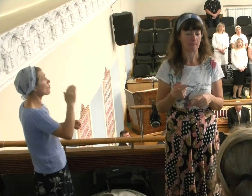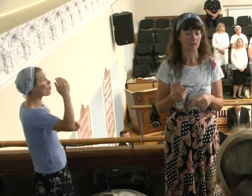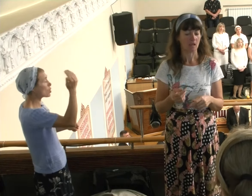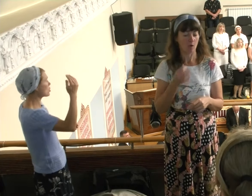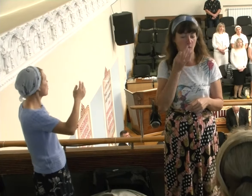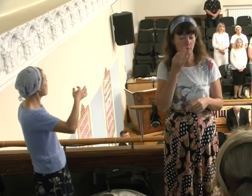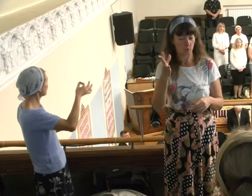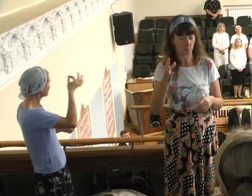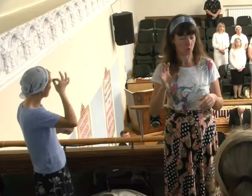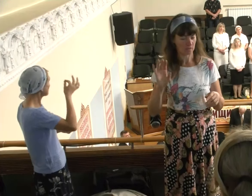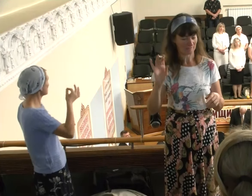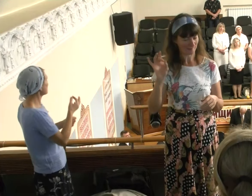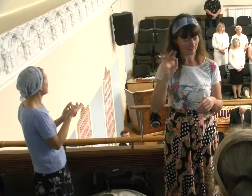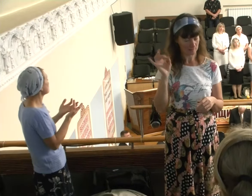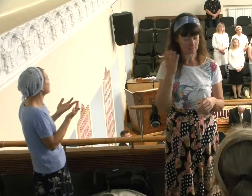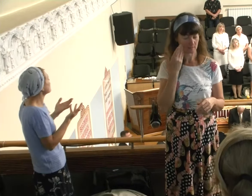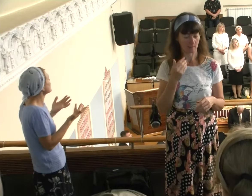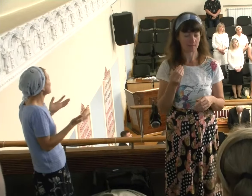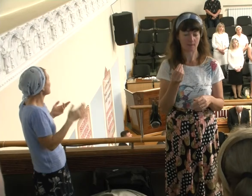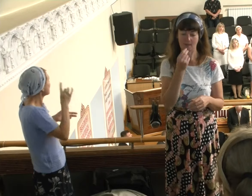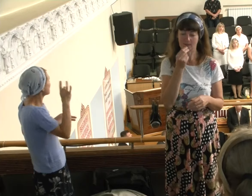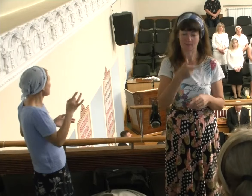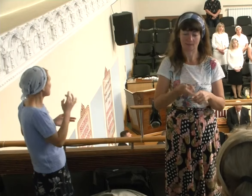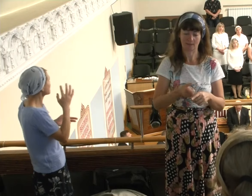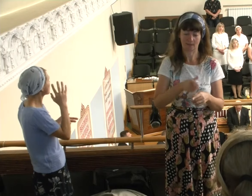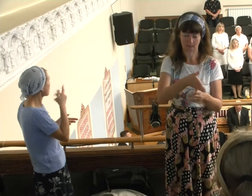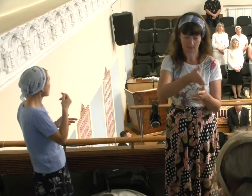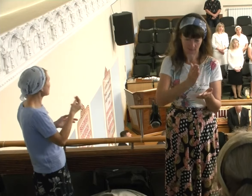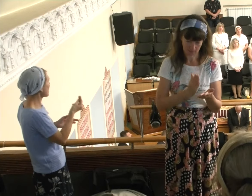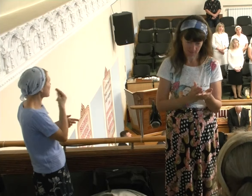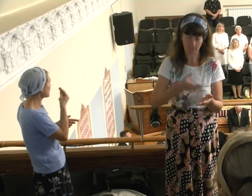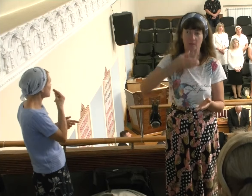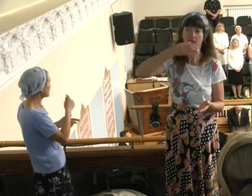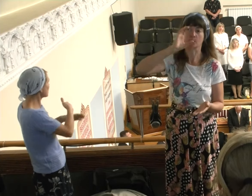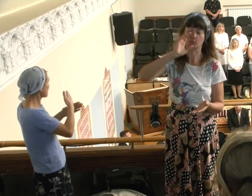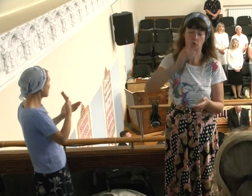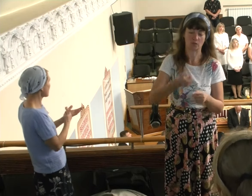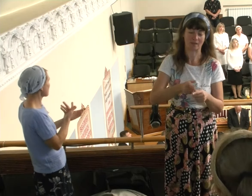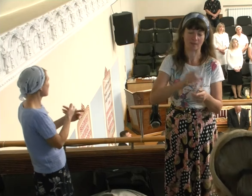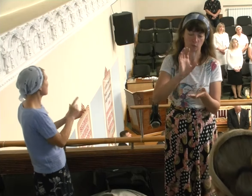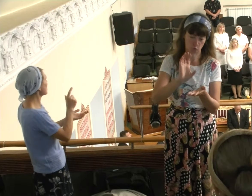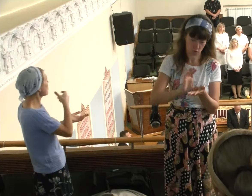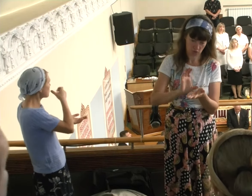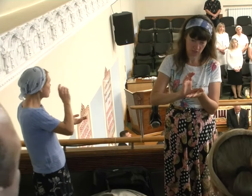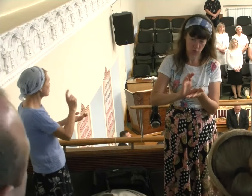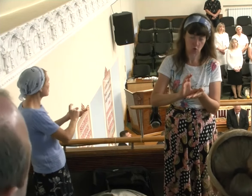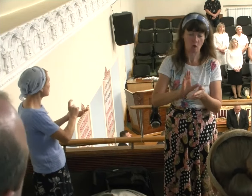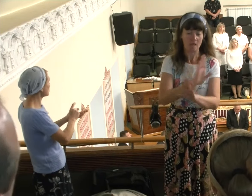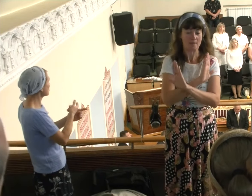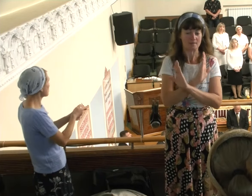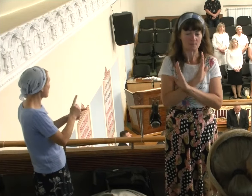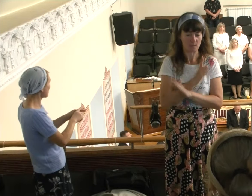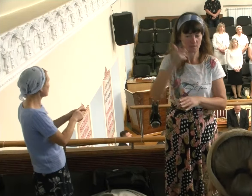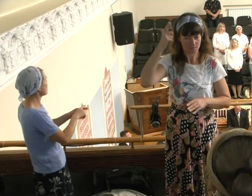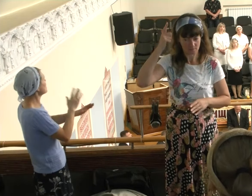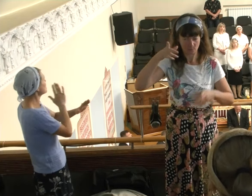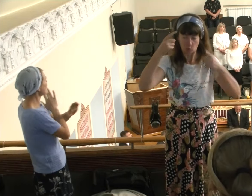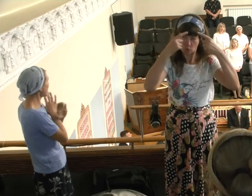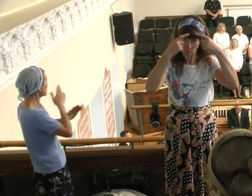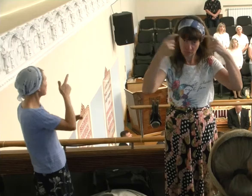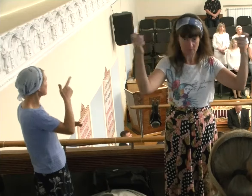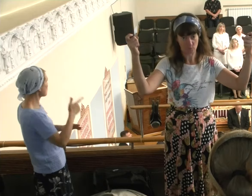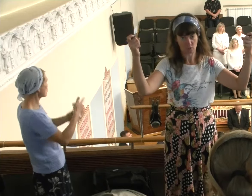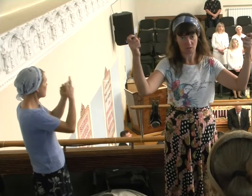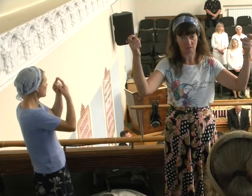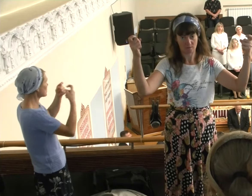всякий раз, когда вы едите хлеб сей и пьете чашу сию, смерть Господню